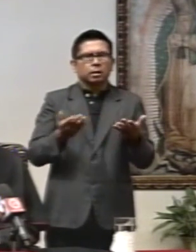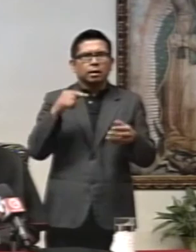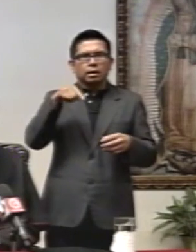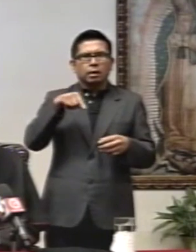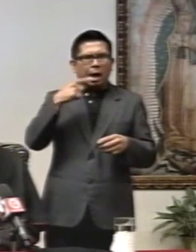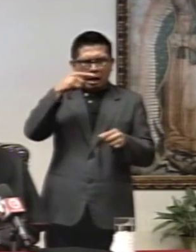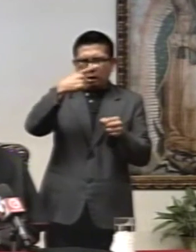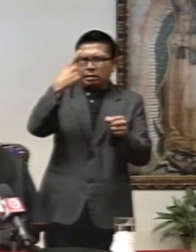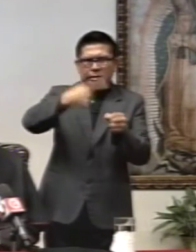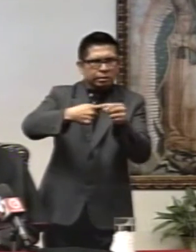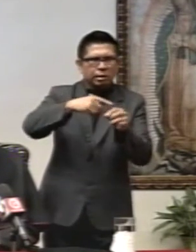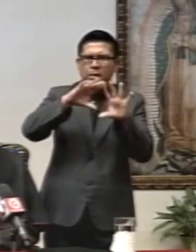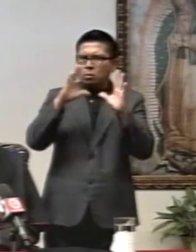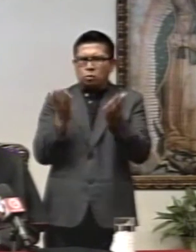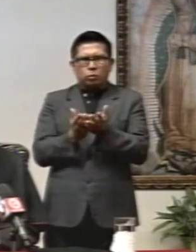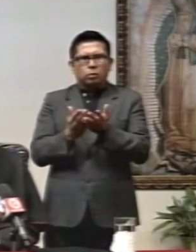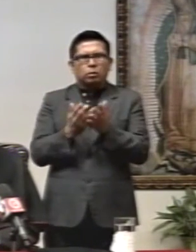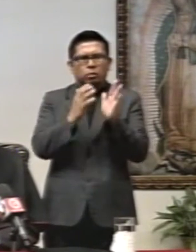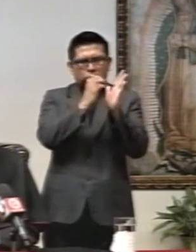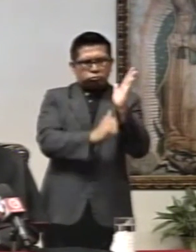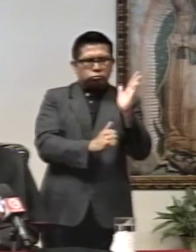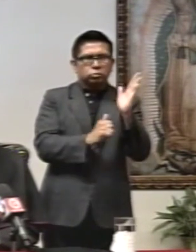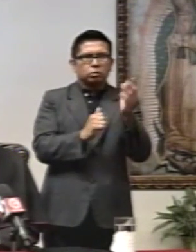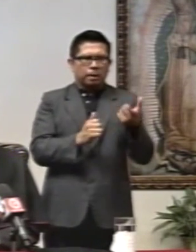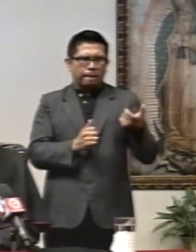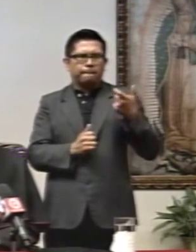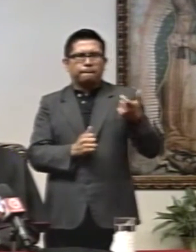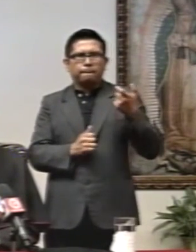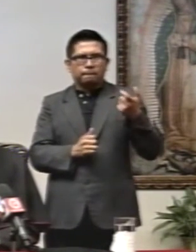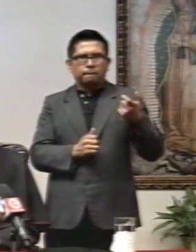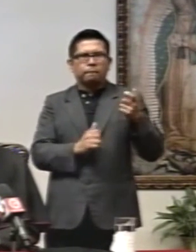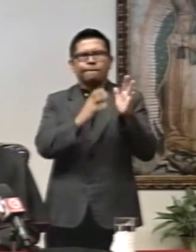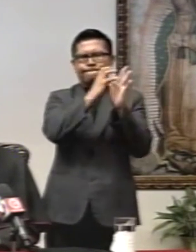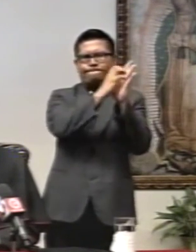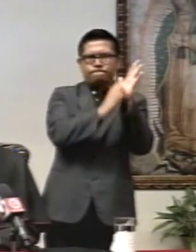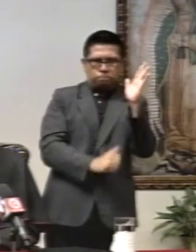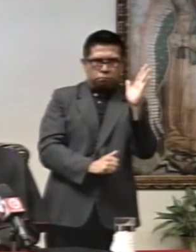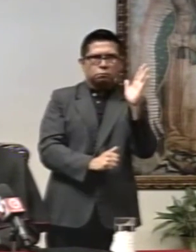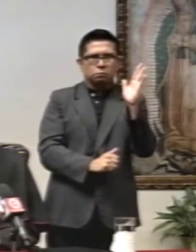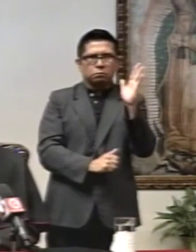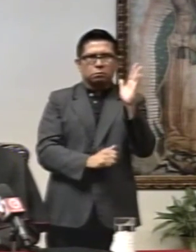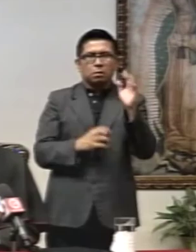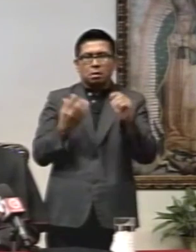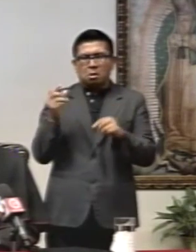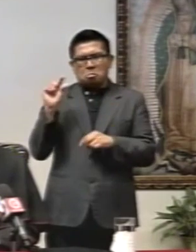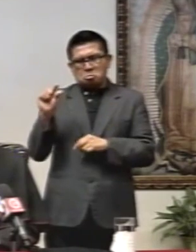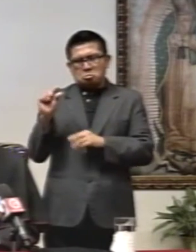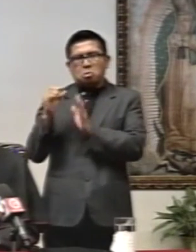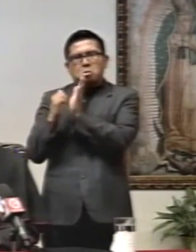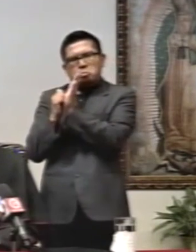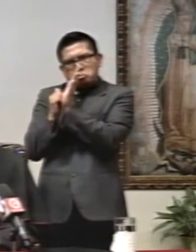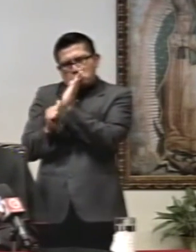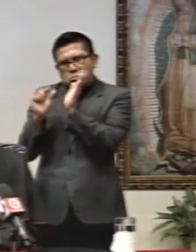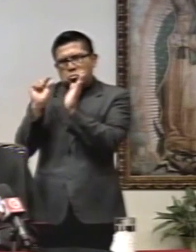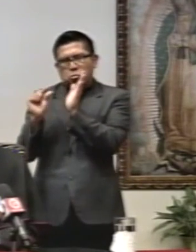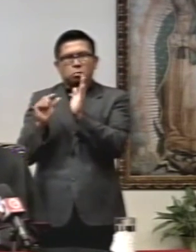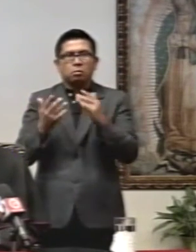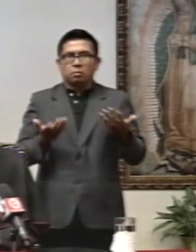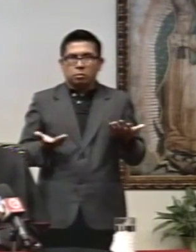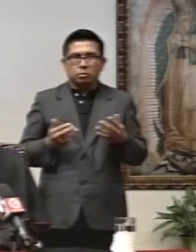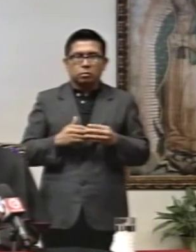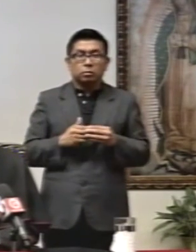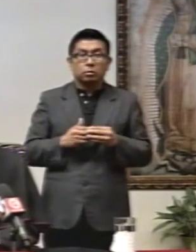China, en todo el mundo, es que quienes tienen más deberán pagar más. Y